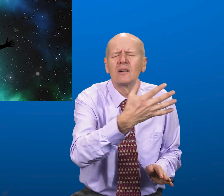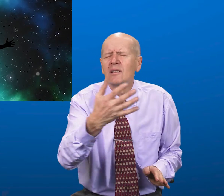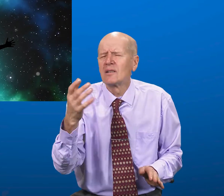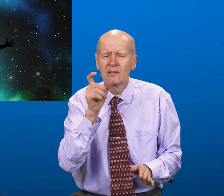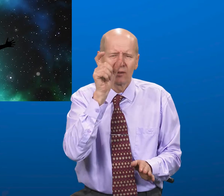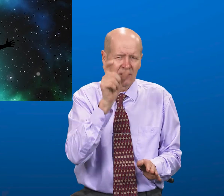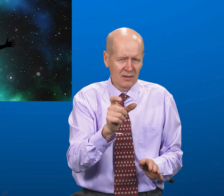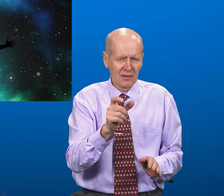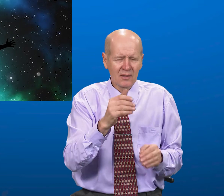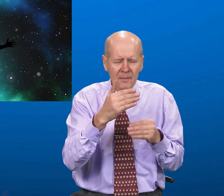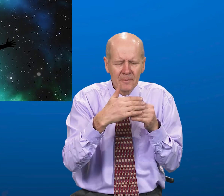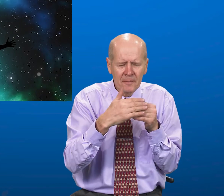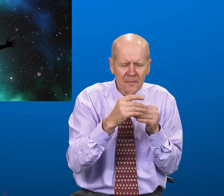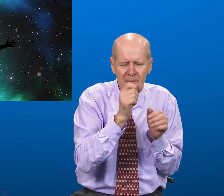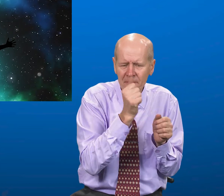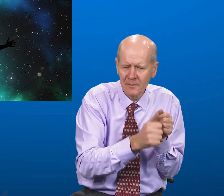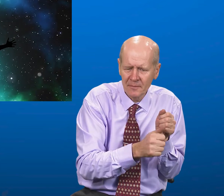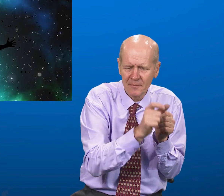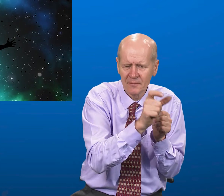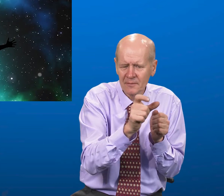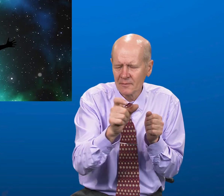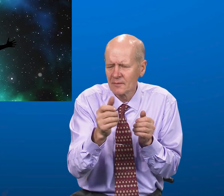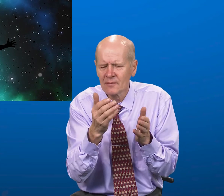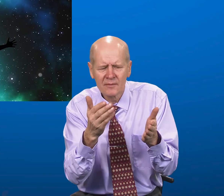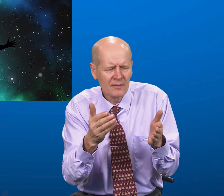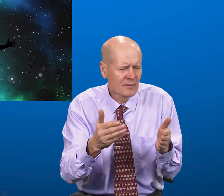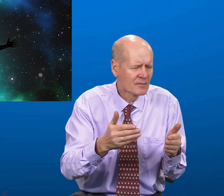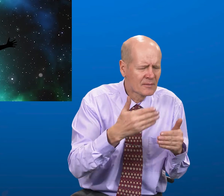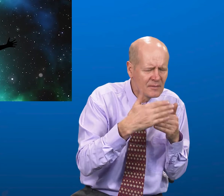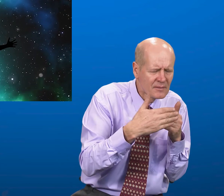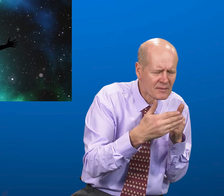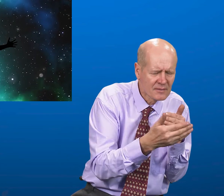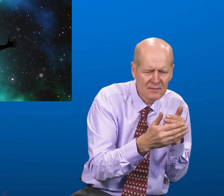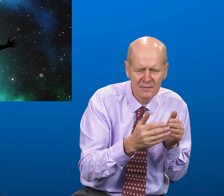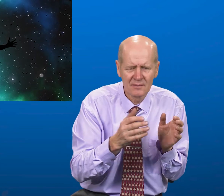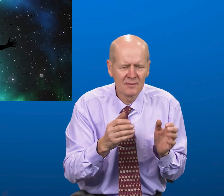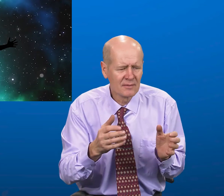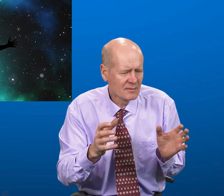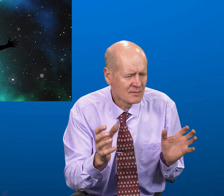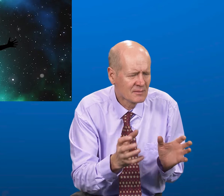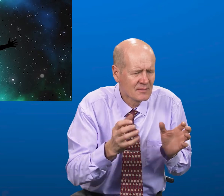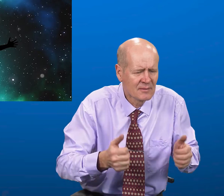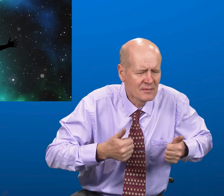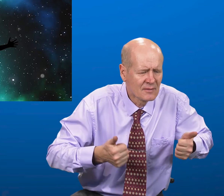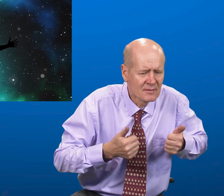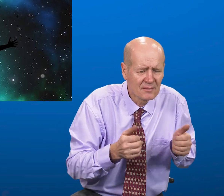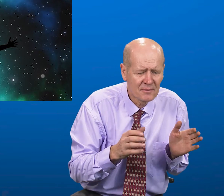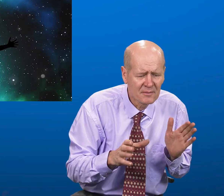таков. Он близок к каждому из нас. Он близок к нашим проблемам, к нашим